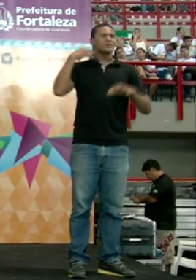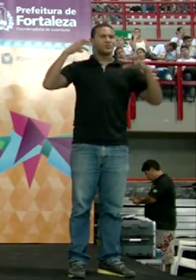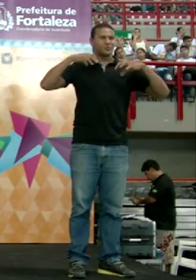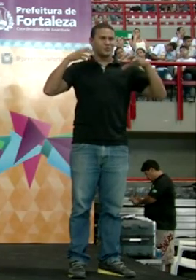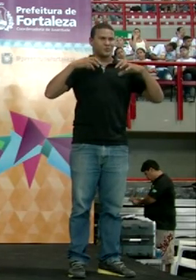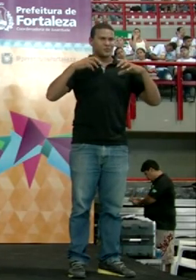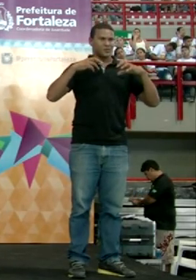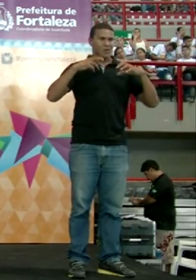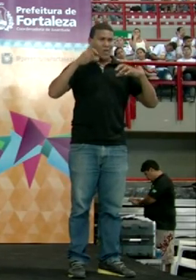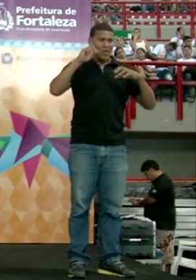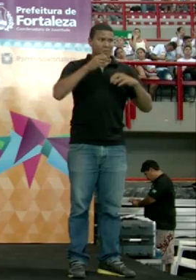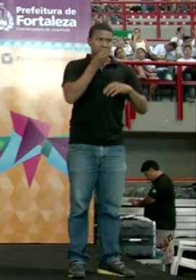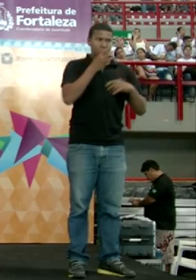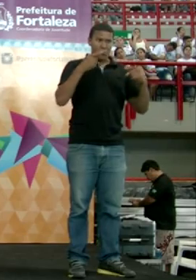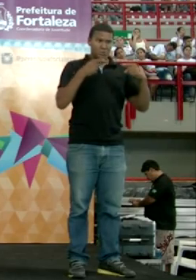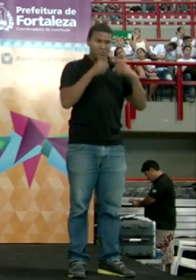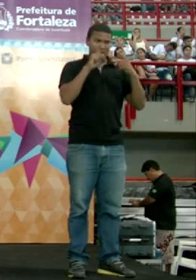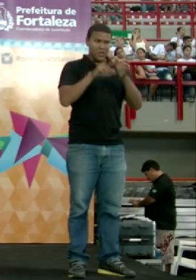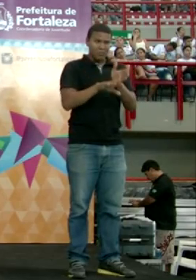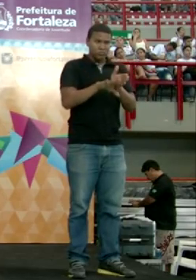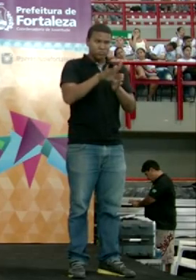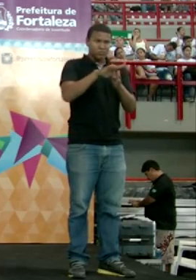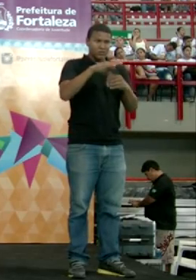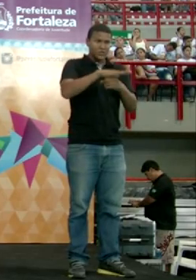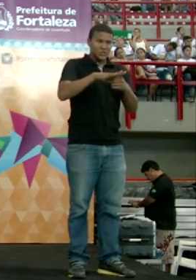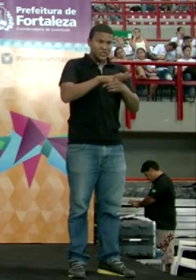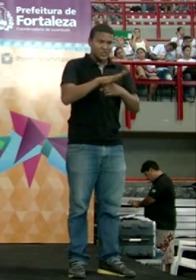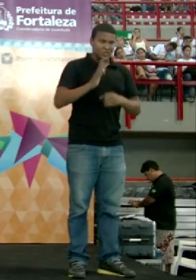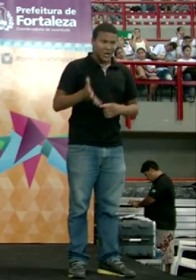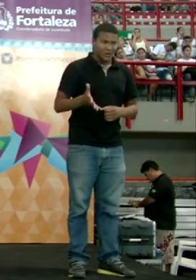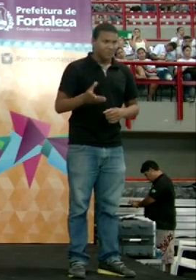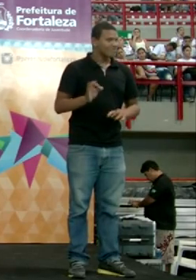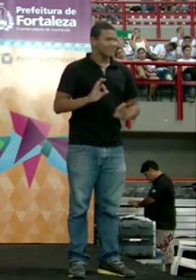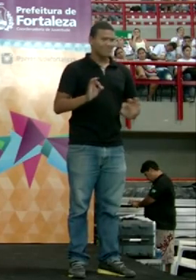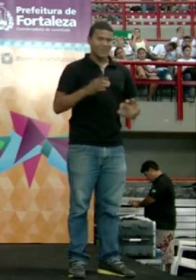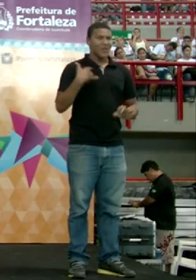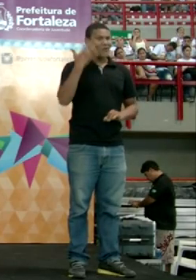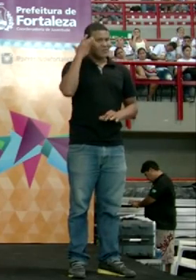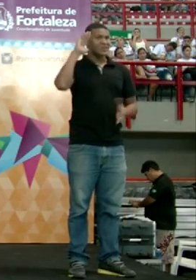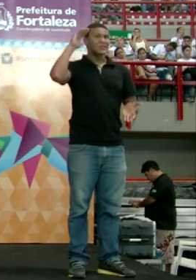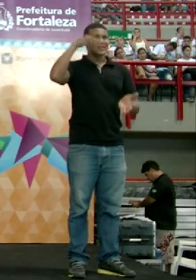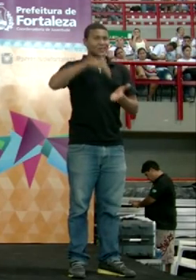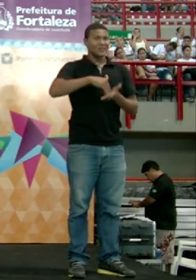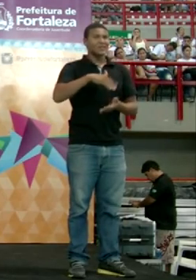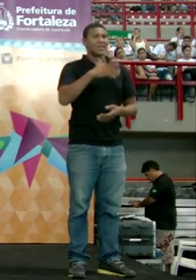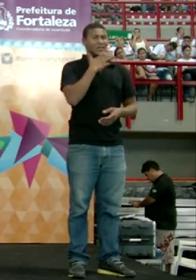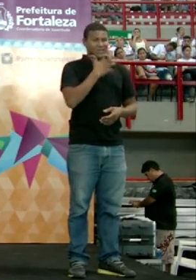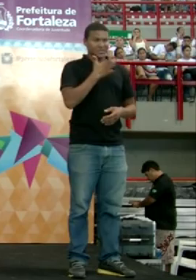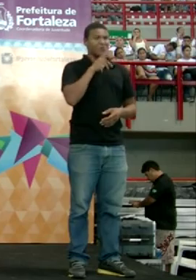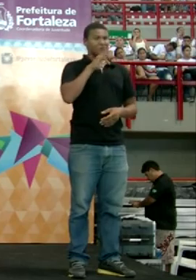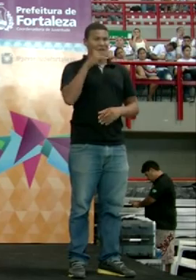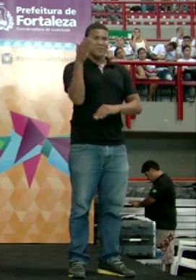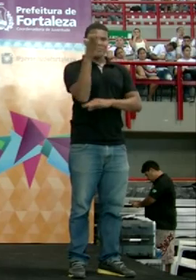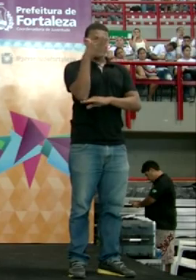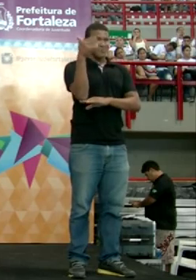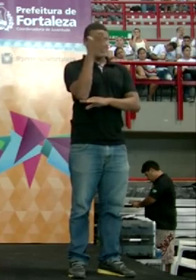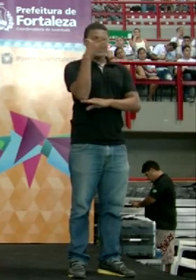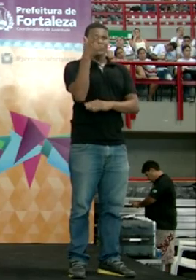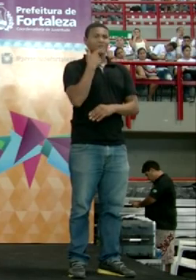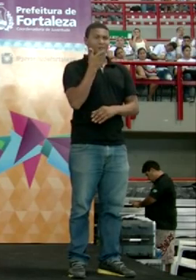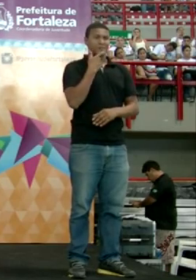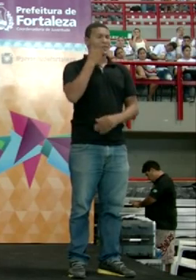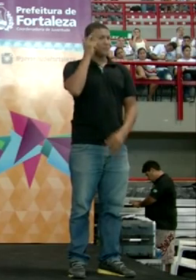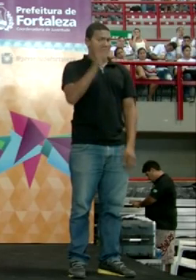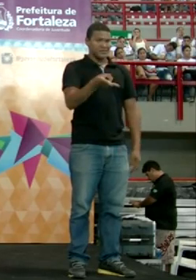pelo menos até o final do ano, a gente vai continuar de bandeira vermelha. A gente vai continuar pagando mais pela energia elétrica.